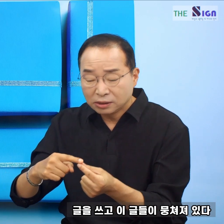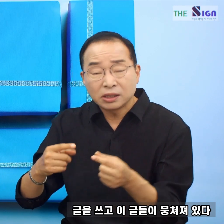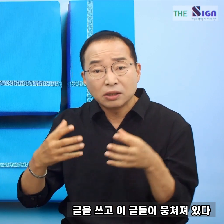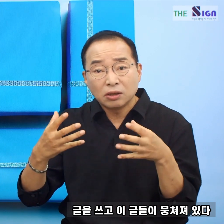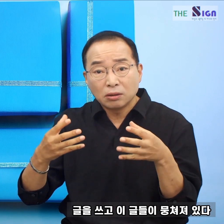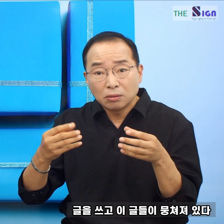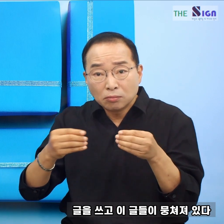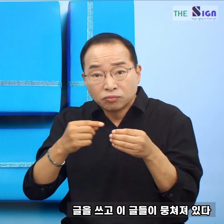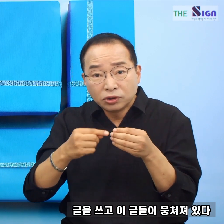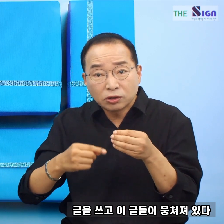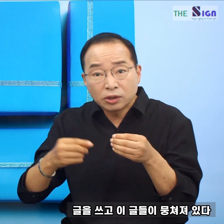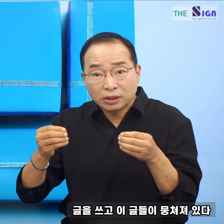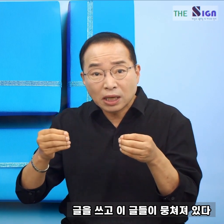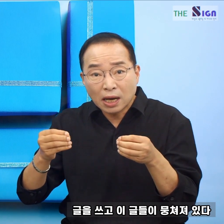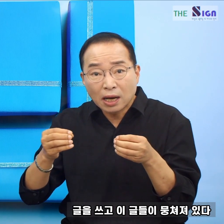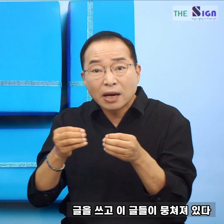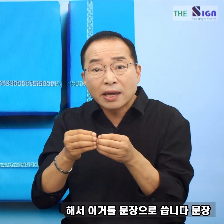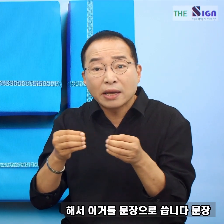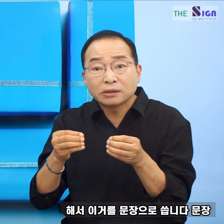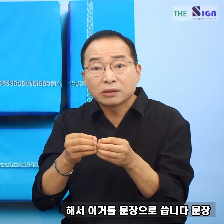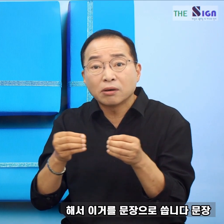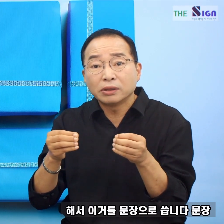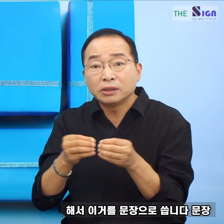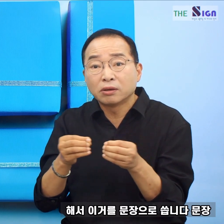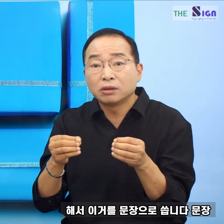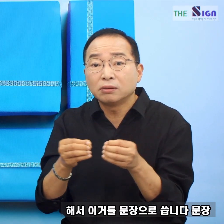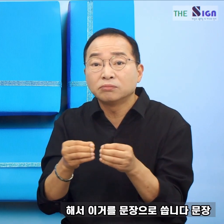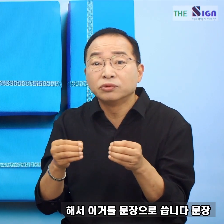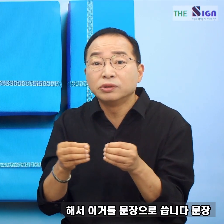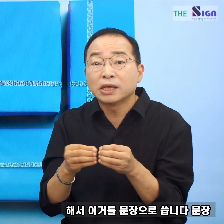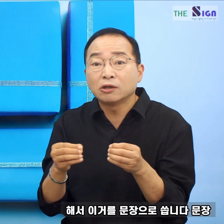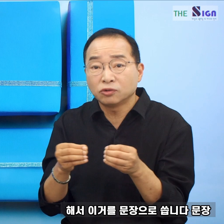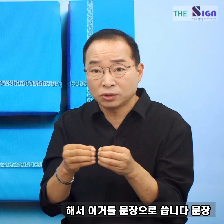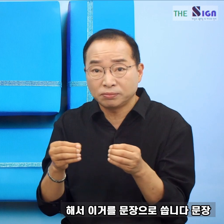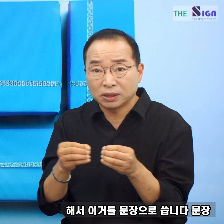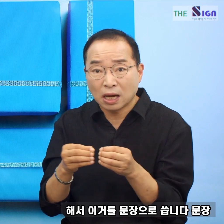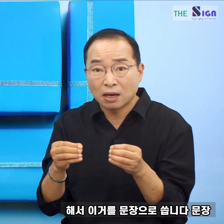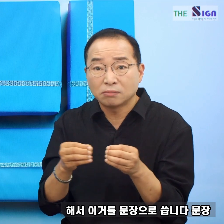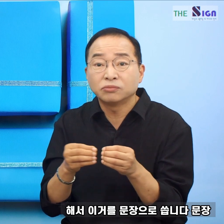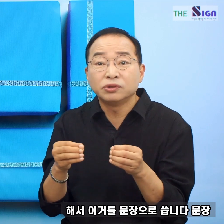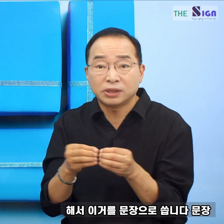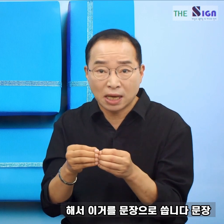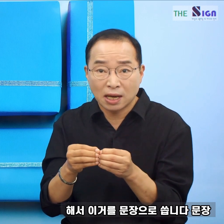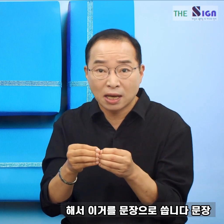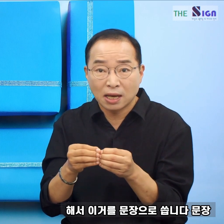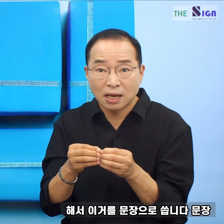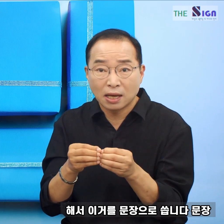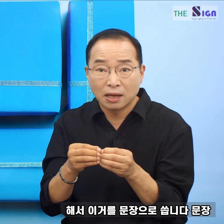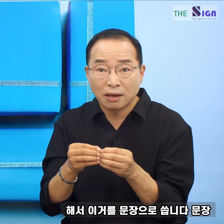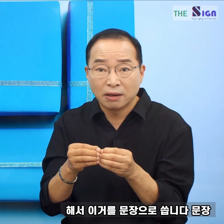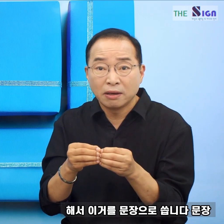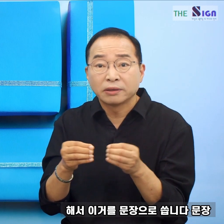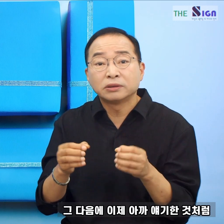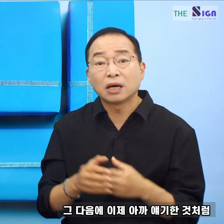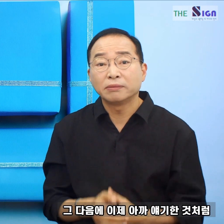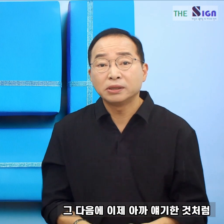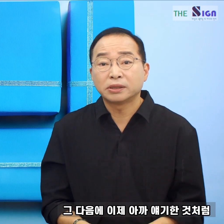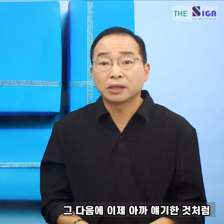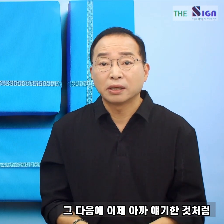이제 뭉쳐져 있다 해서 이거를 문장으로 씁니다. 문장. 그 다음에 이제